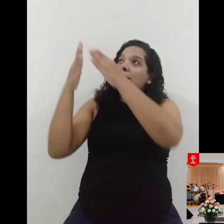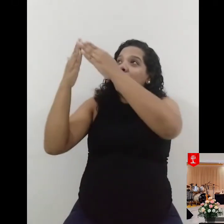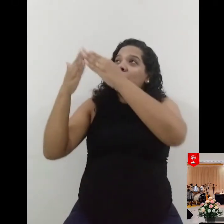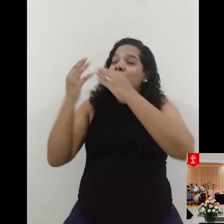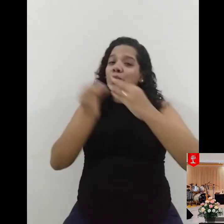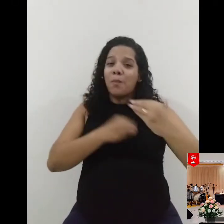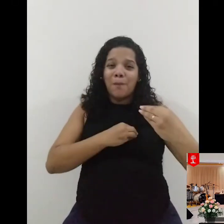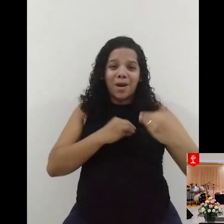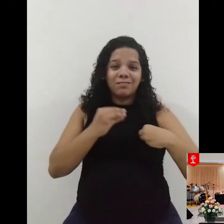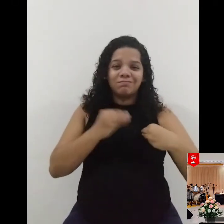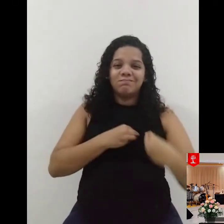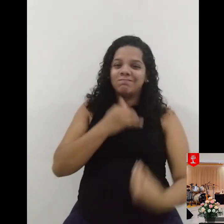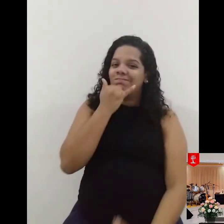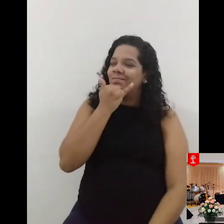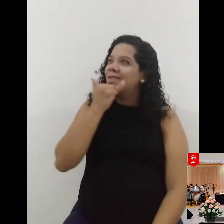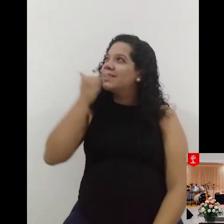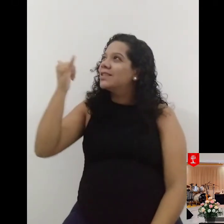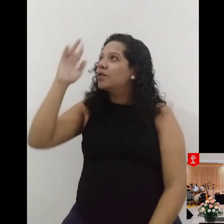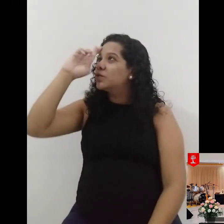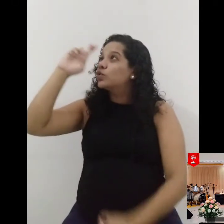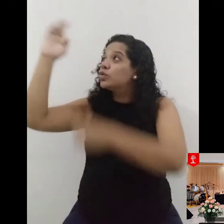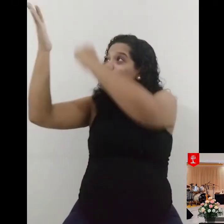Meus irmãos, amigos,